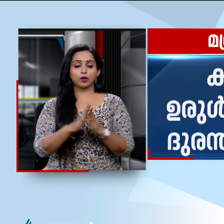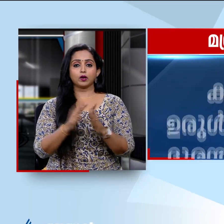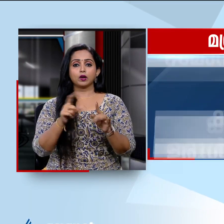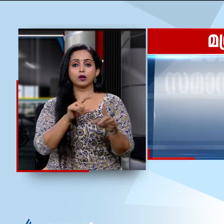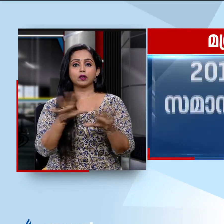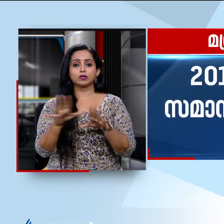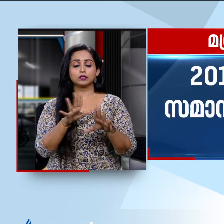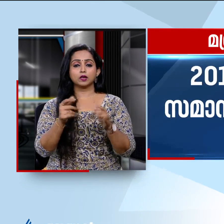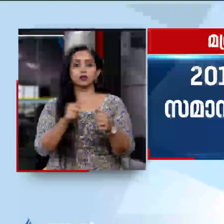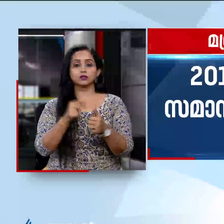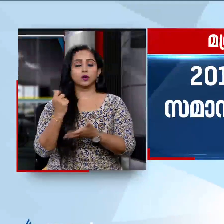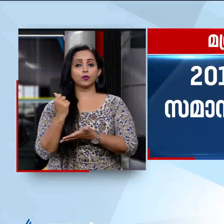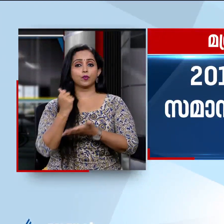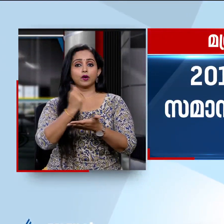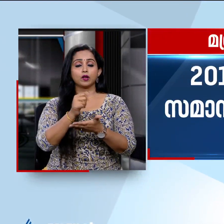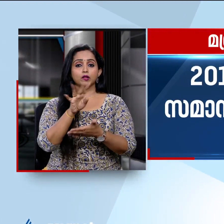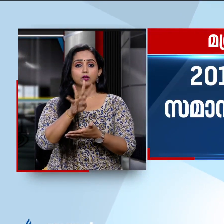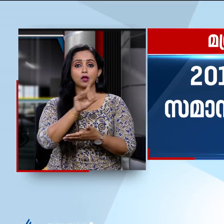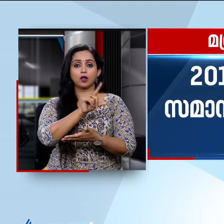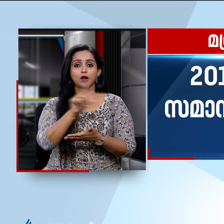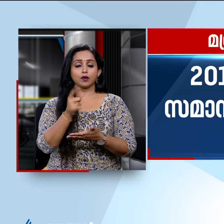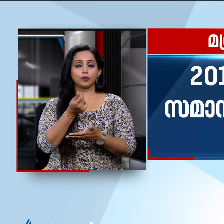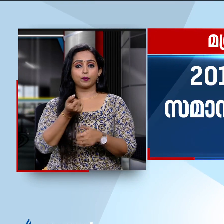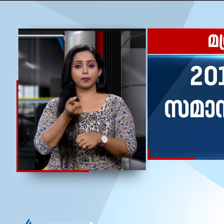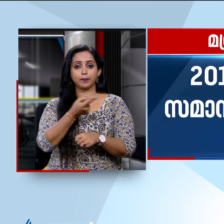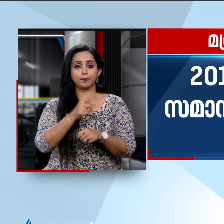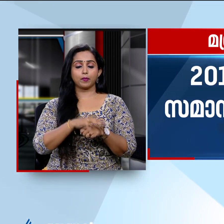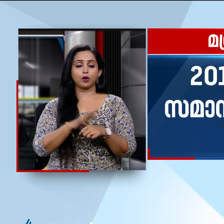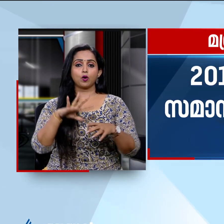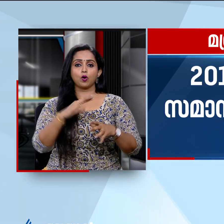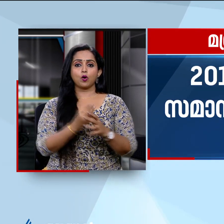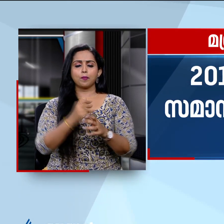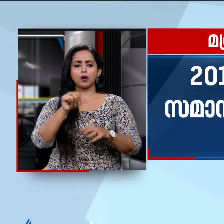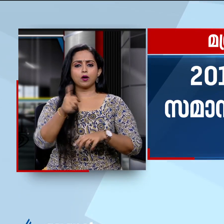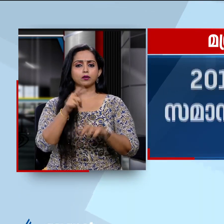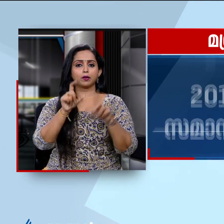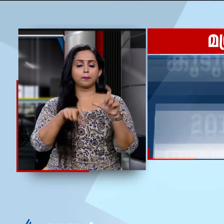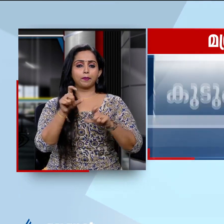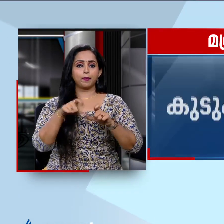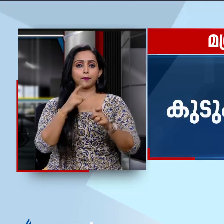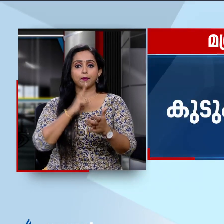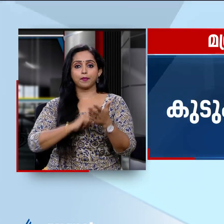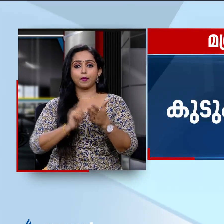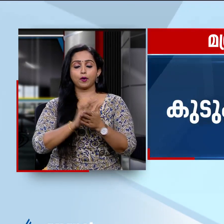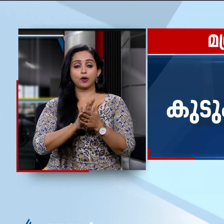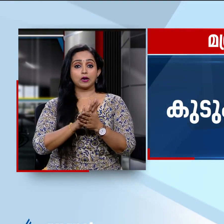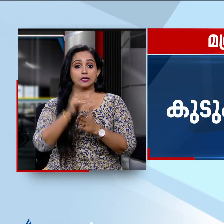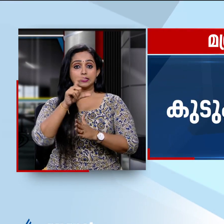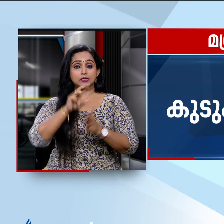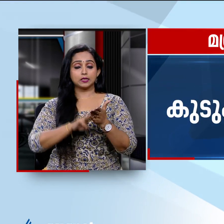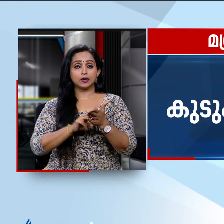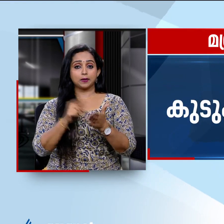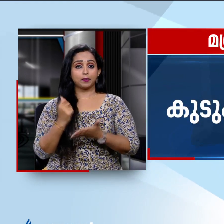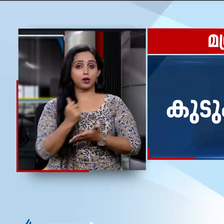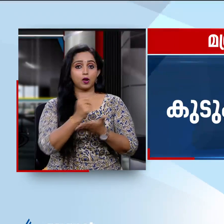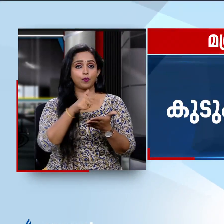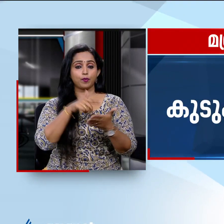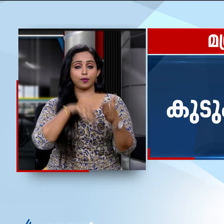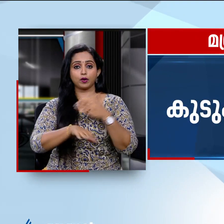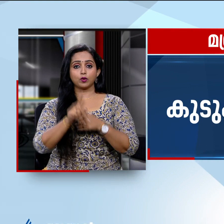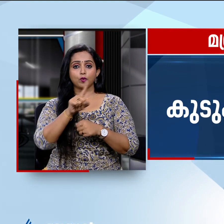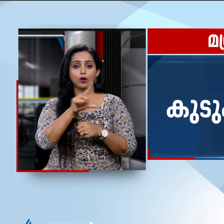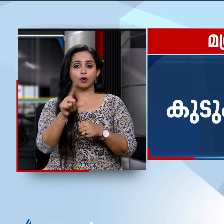4 ലക്ഷം രൂപയും അതോടൊപ്പം തന്നെ പെട്ടിമുടി ദുരന്തത്തിൽ അപകടത്തിൽപ്പെട്ടവരുടെ ആശ്രിതർക്ക് അനുവദിച്ചതുപോലെ മുഖ്യമന്ത്രിയുടെ ദുരിതാശ്വാസ നിധിയിൽ നിന്ന്